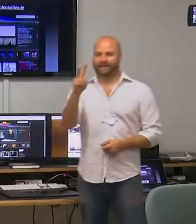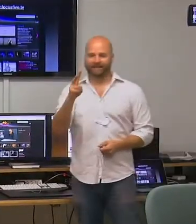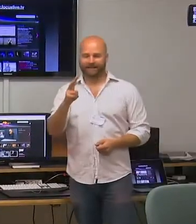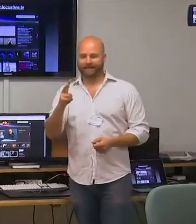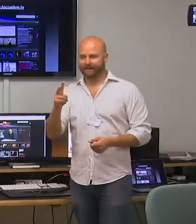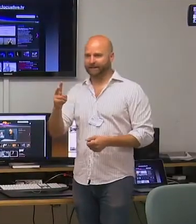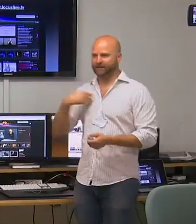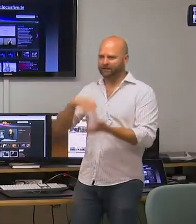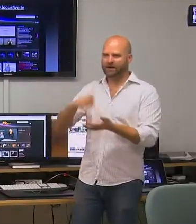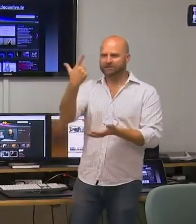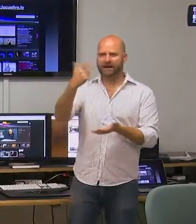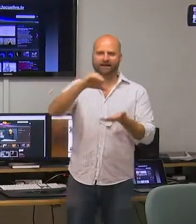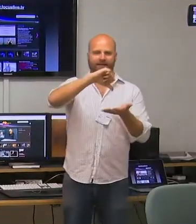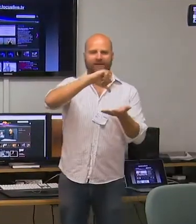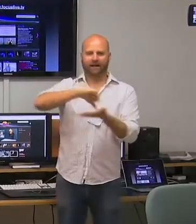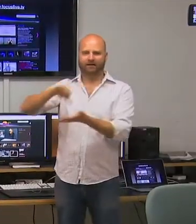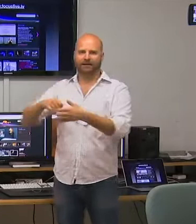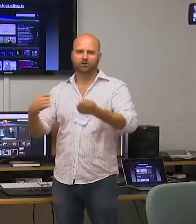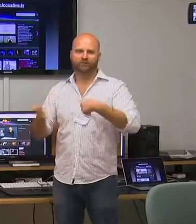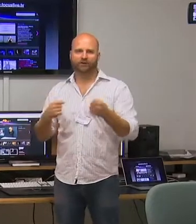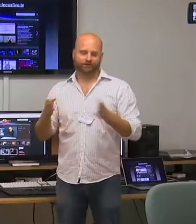Focus 5 TV hat eigentlich